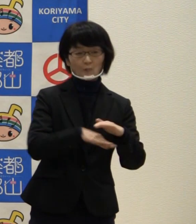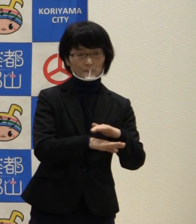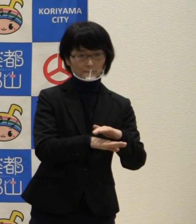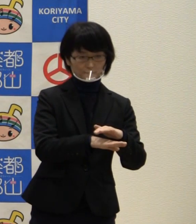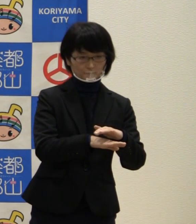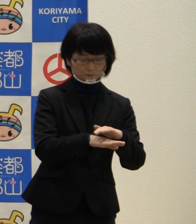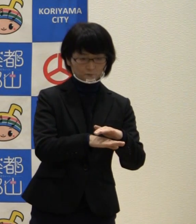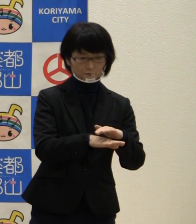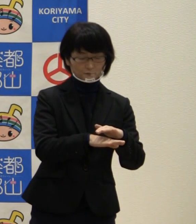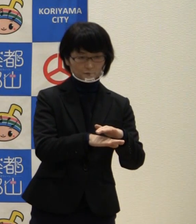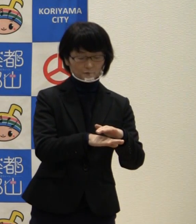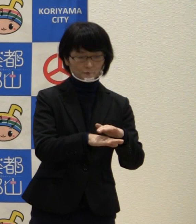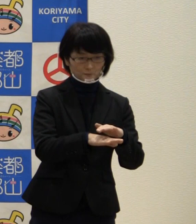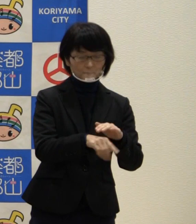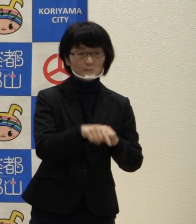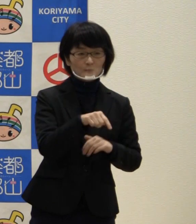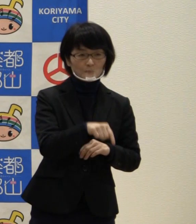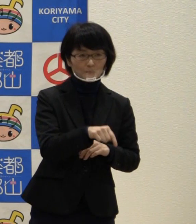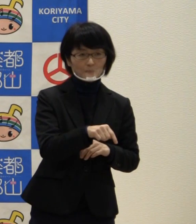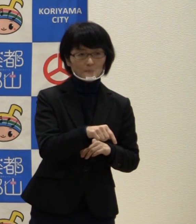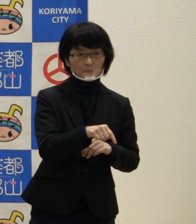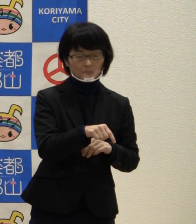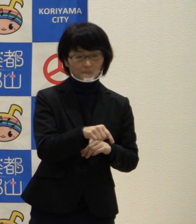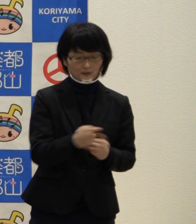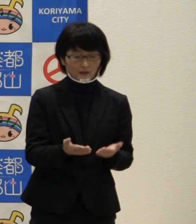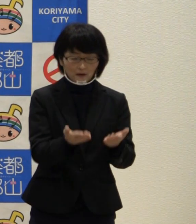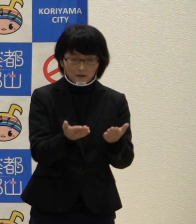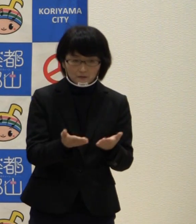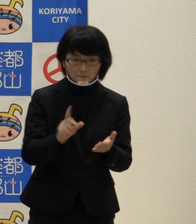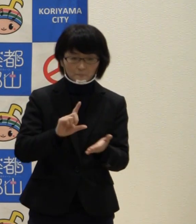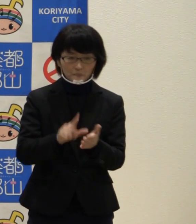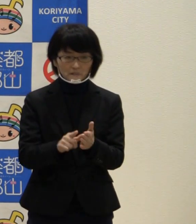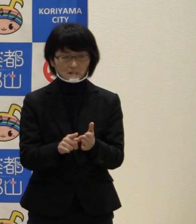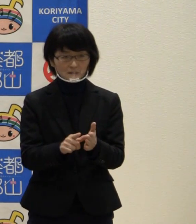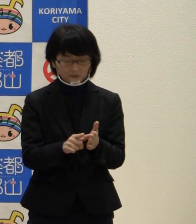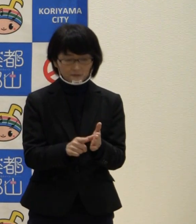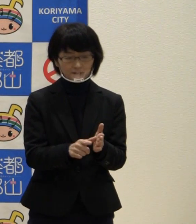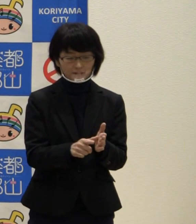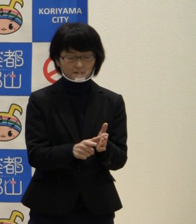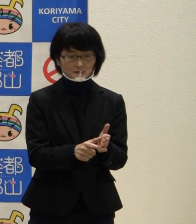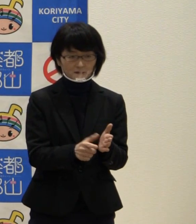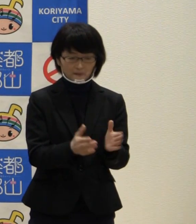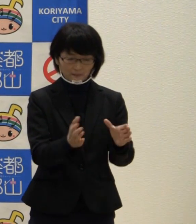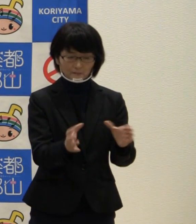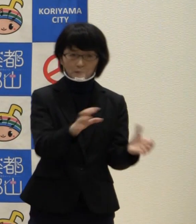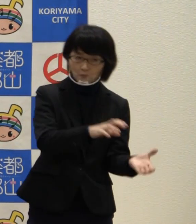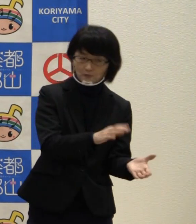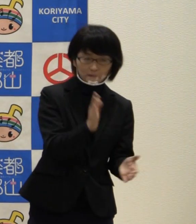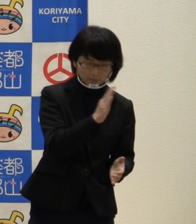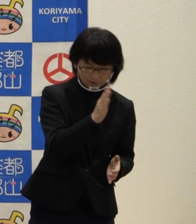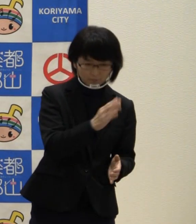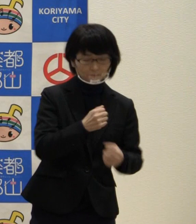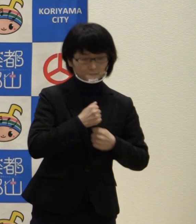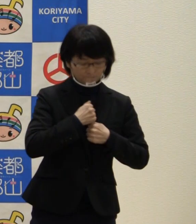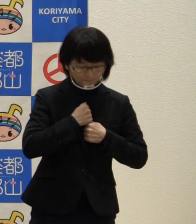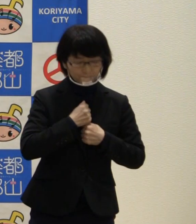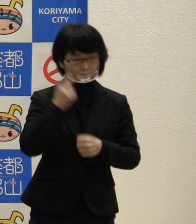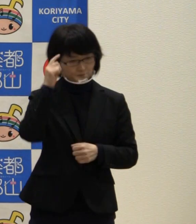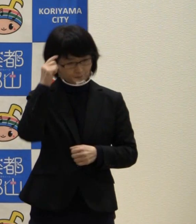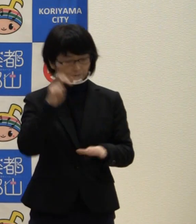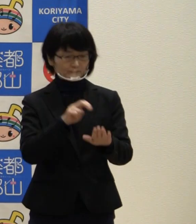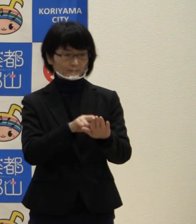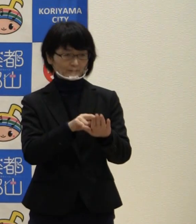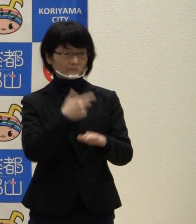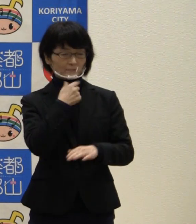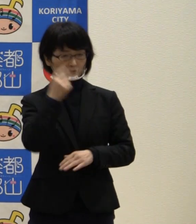ね、地震があったときに、その対応がどうかというのは、さらに注意深く検討してまいります。保